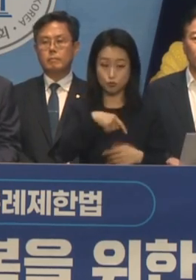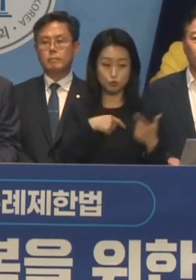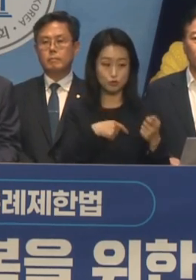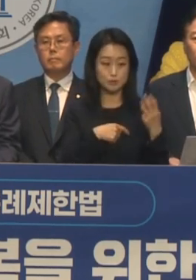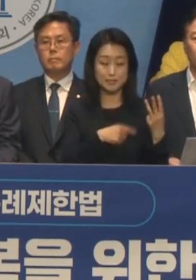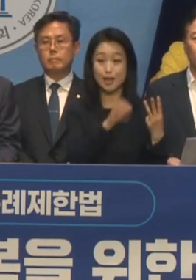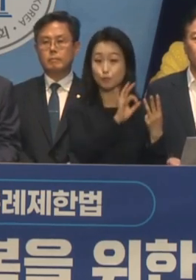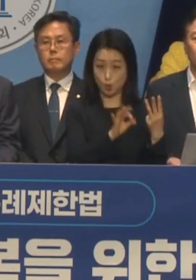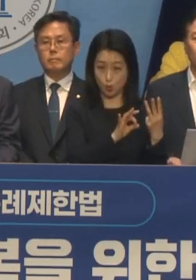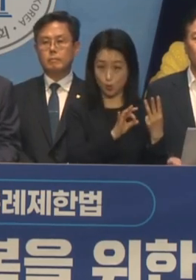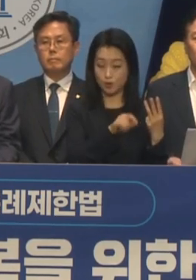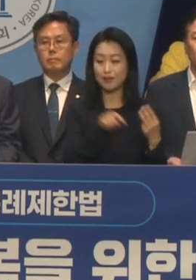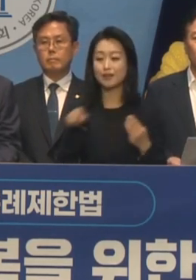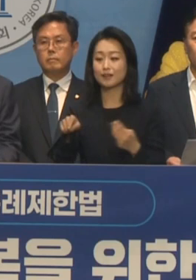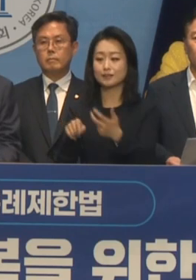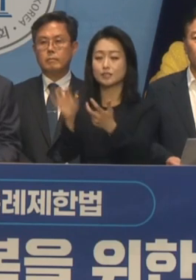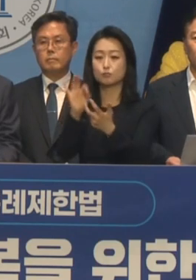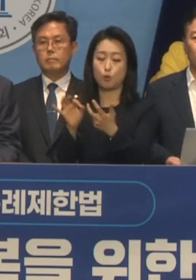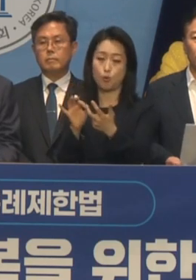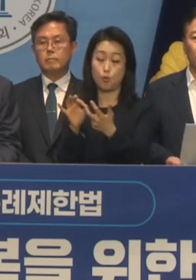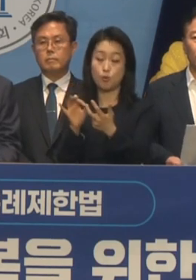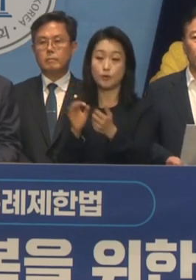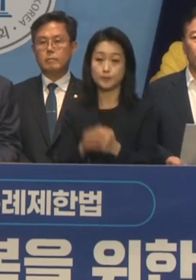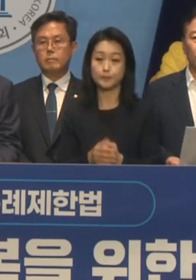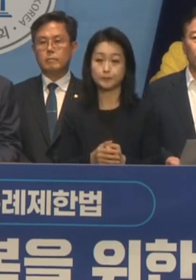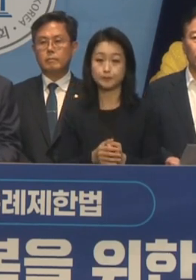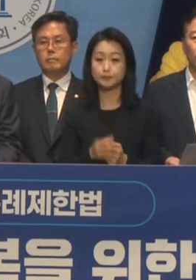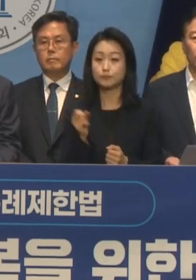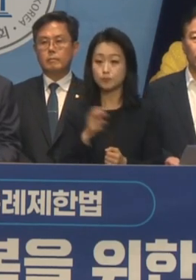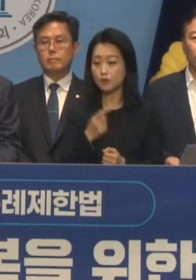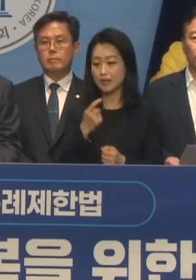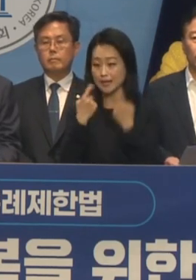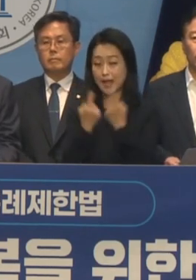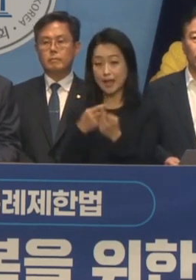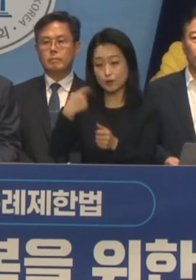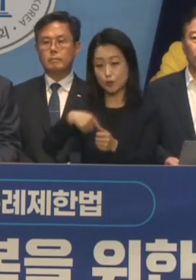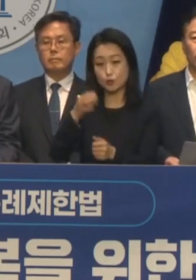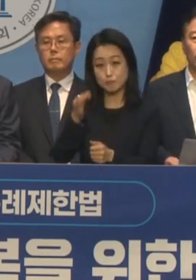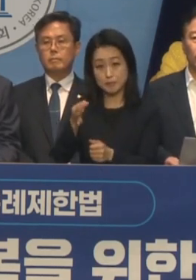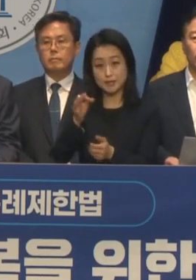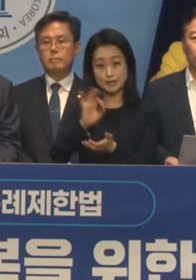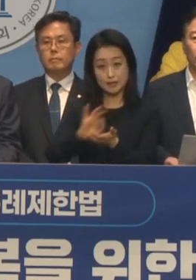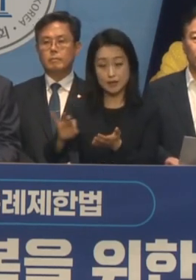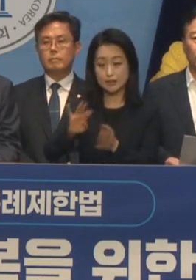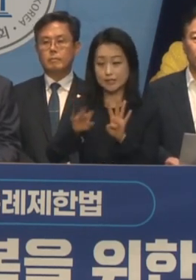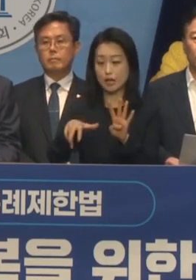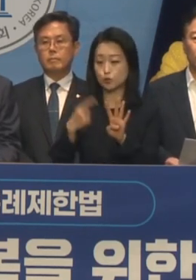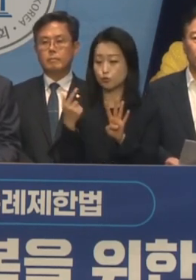63.6%보다 높습니다. 또한 초등학생들의 예체능 사교육비 총액은 4조